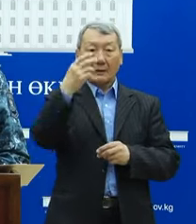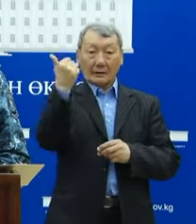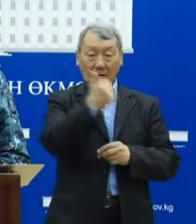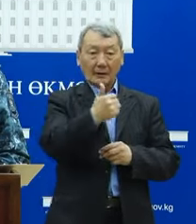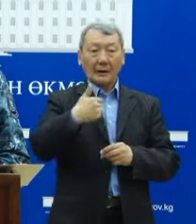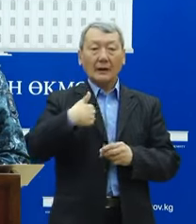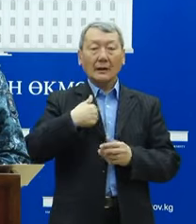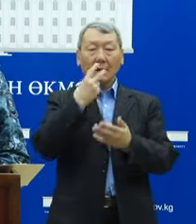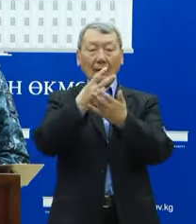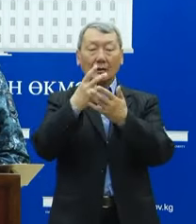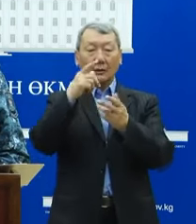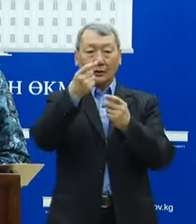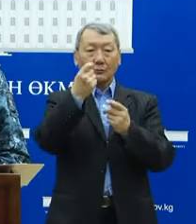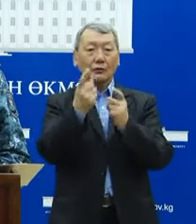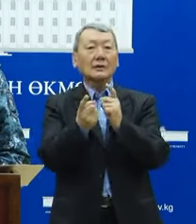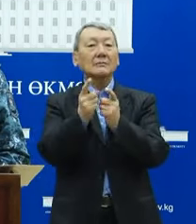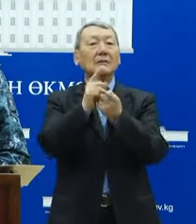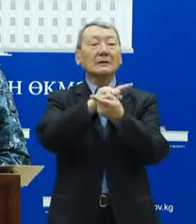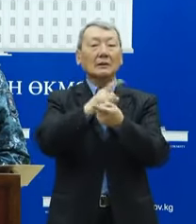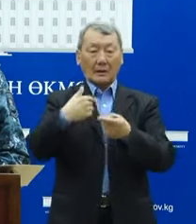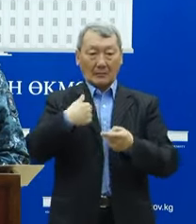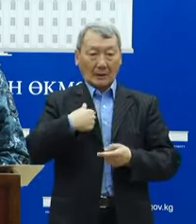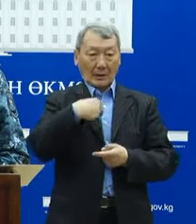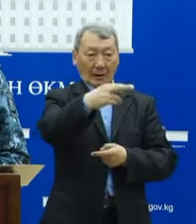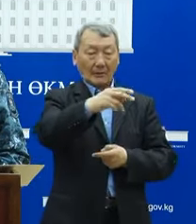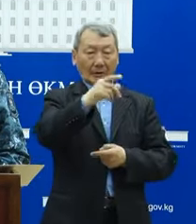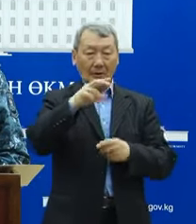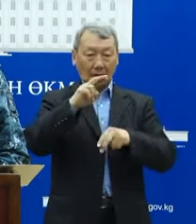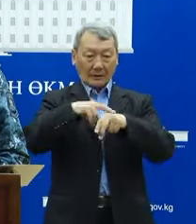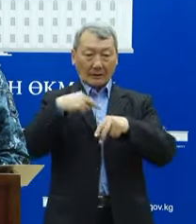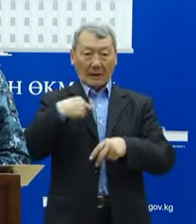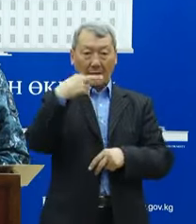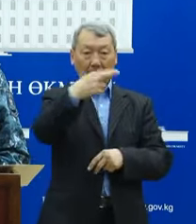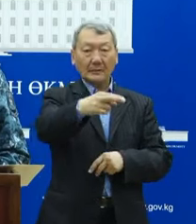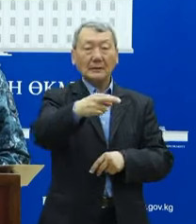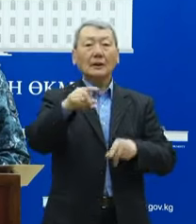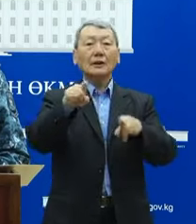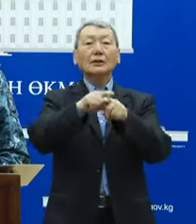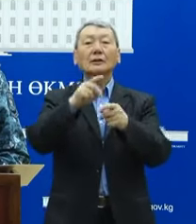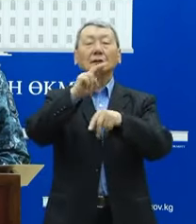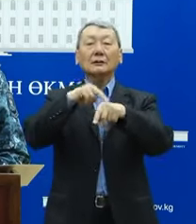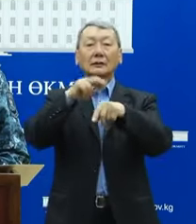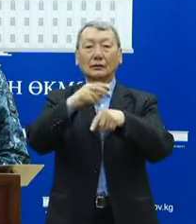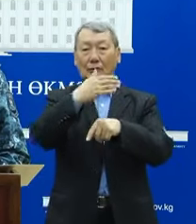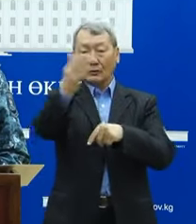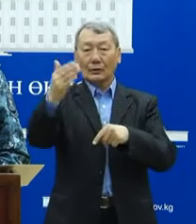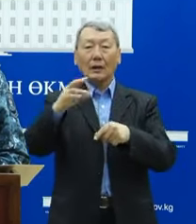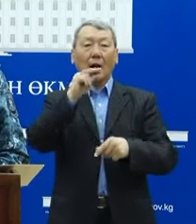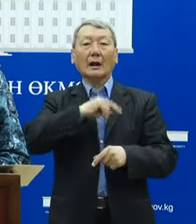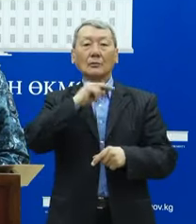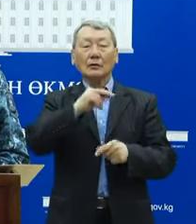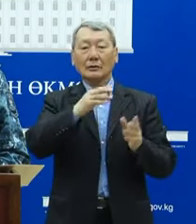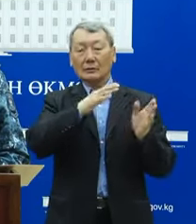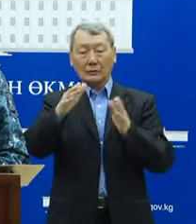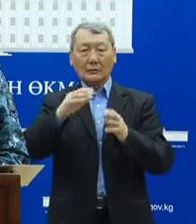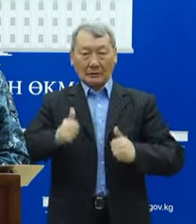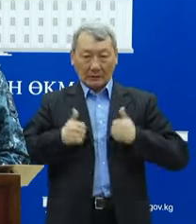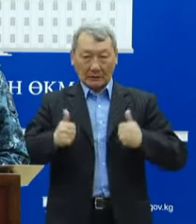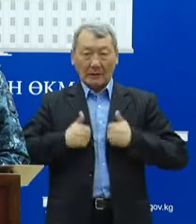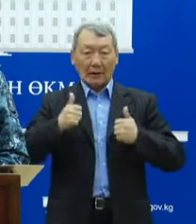2 недели я заметил многие изменения. Как и мы, правоохранительные органы, служащие других направлений, работают, не покладая